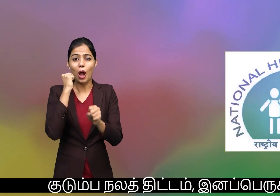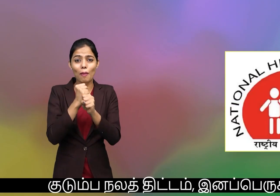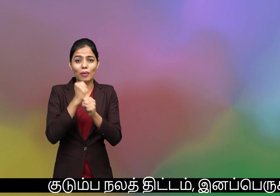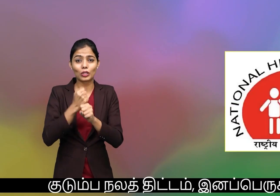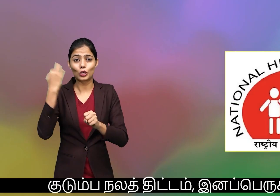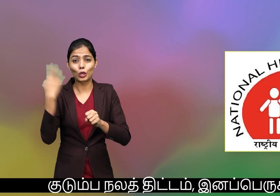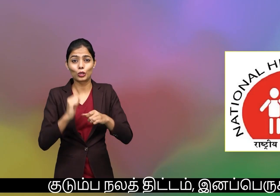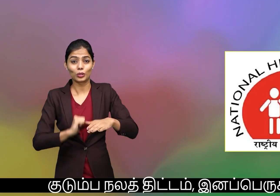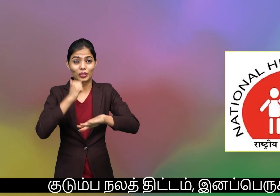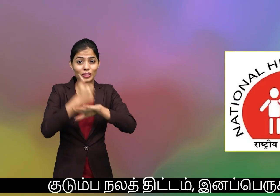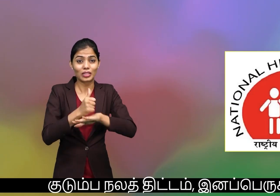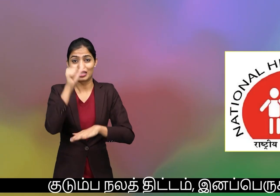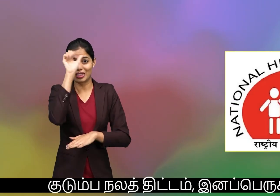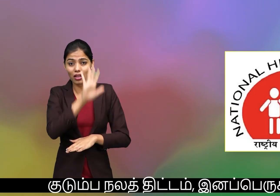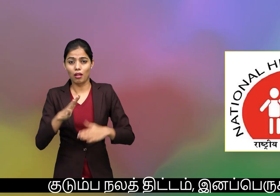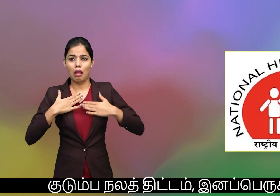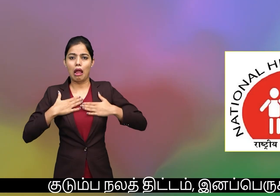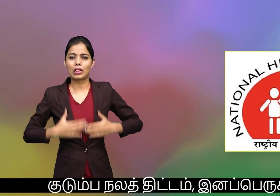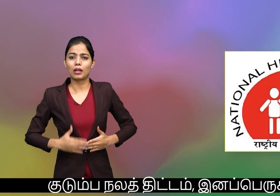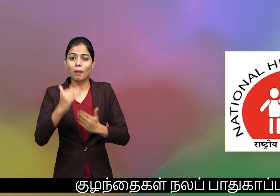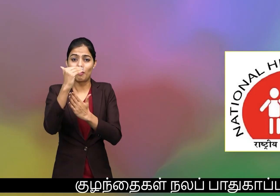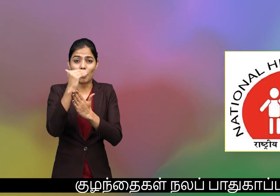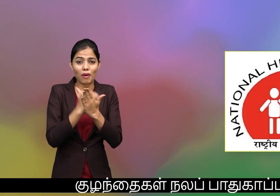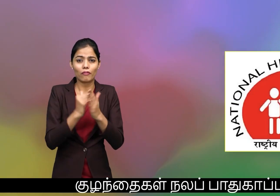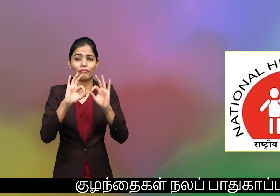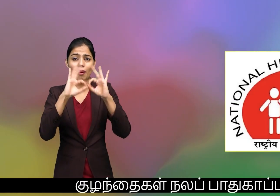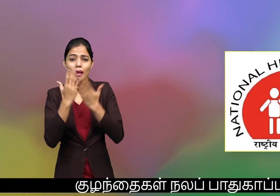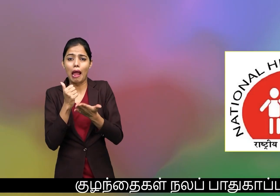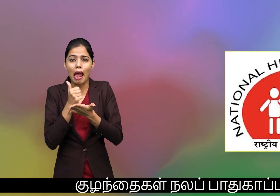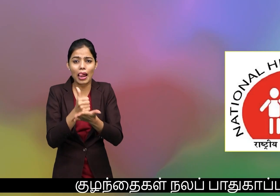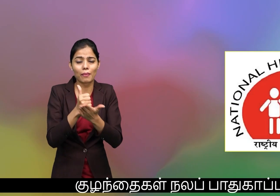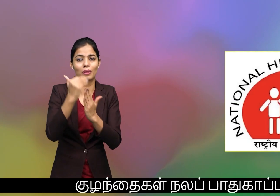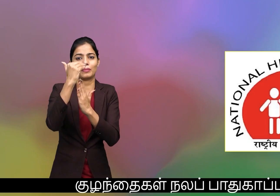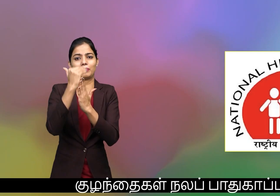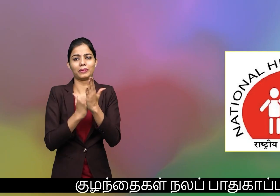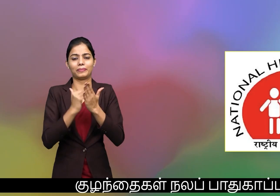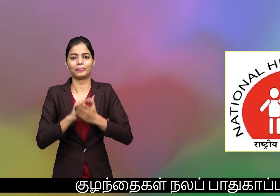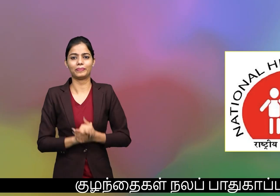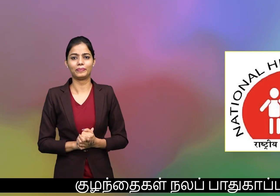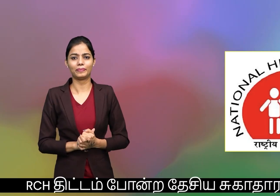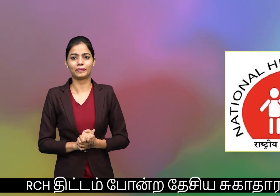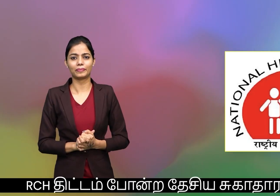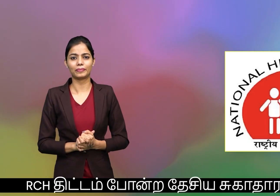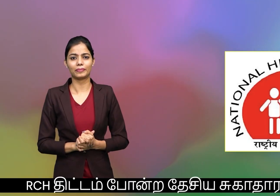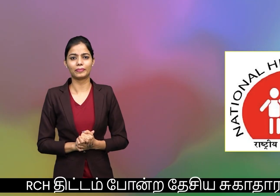குடும்ப நலத்திட்டம், இனப்பெருக்கம் மற்றும் குழந்தைகள் நல பாதுகாப்பு அல்லது RCH